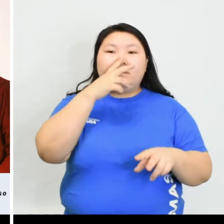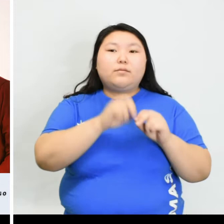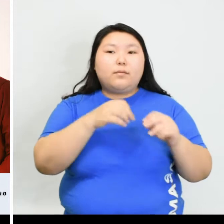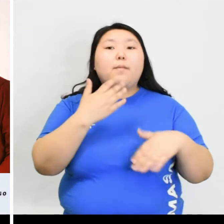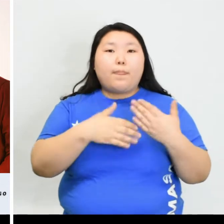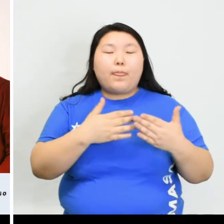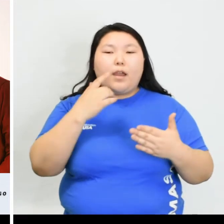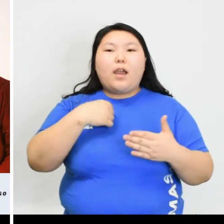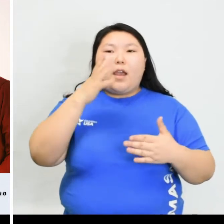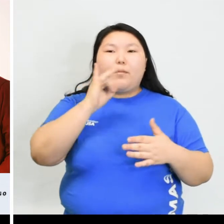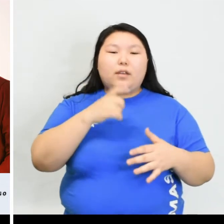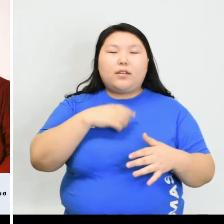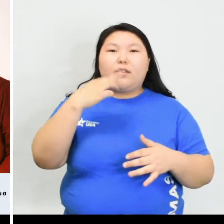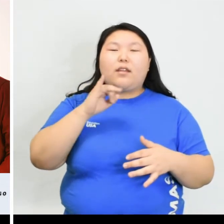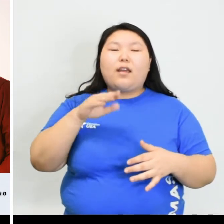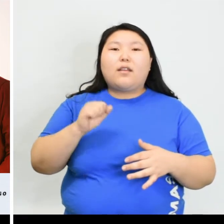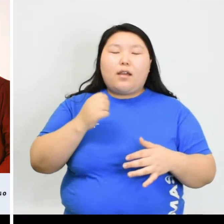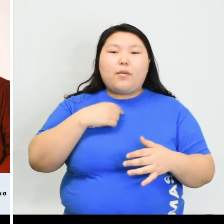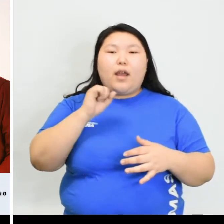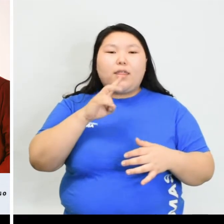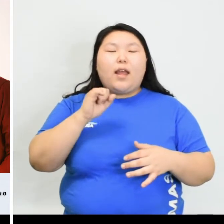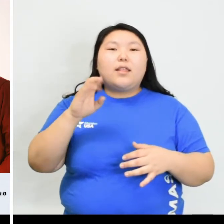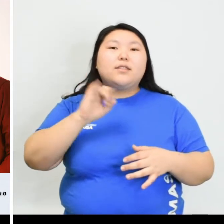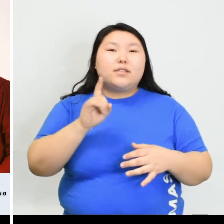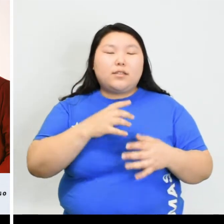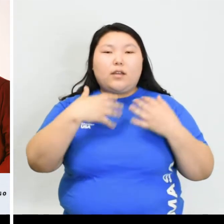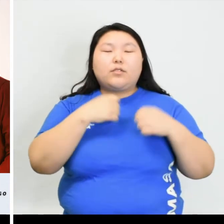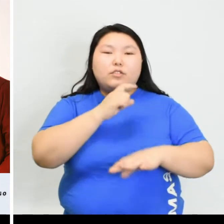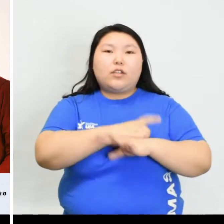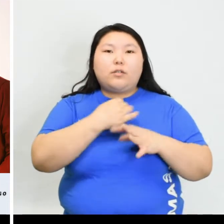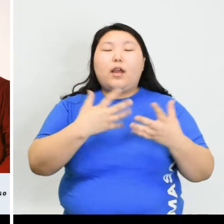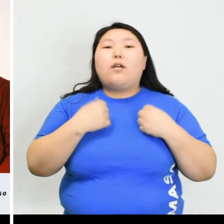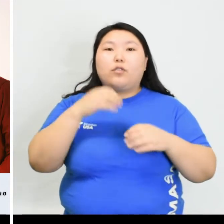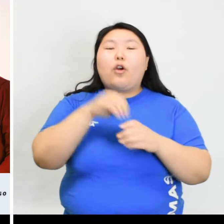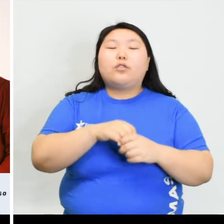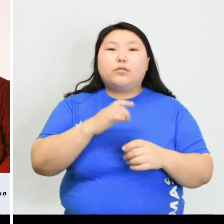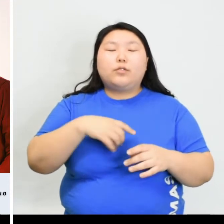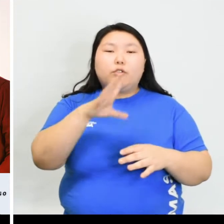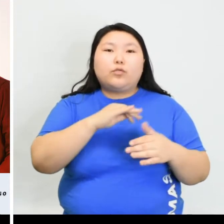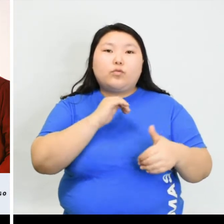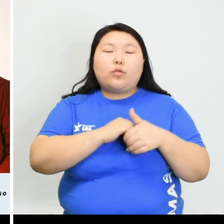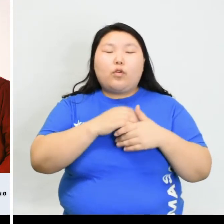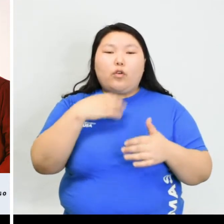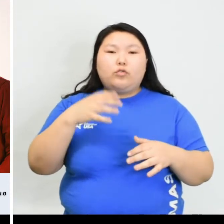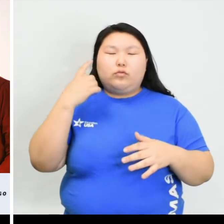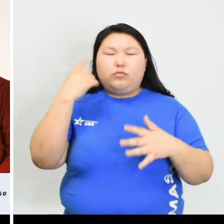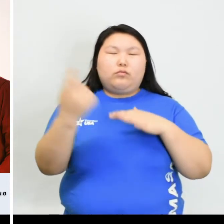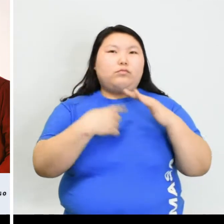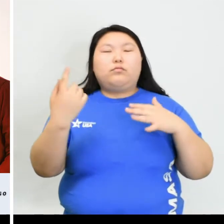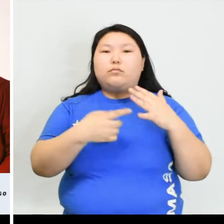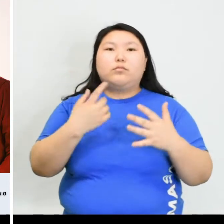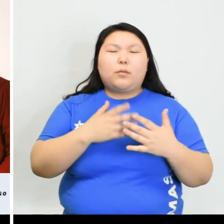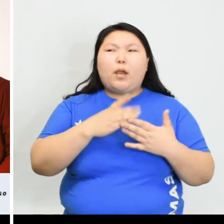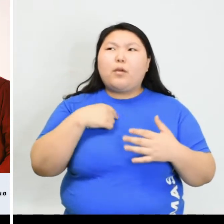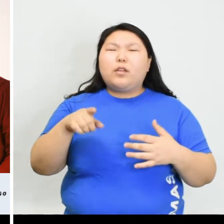тэ амар их data яаж analysis хичээл орно. Тэр том чинь төрчих юм чи яа харахгүй төрд юм бэл